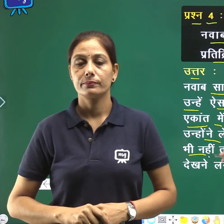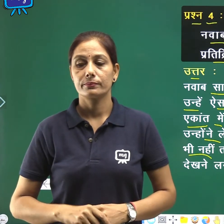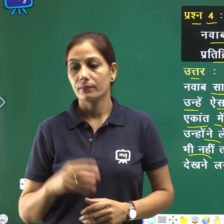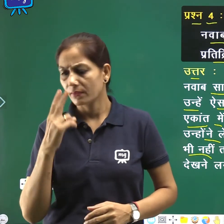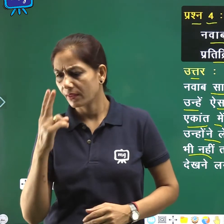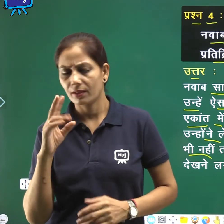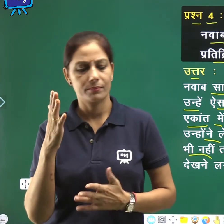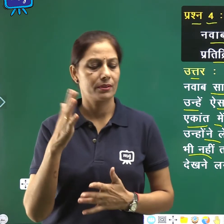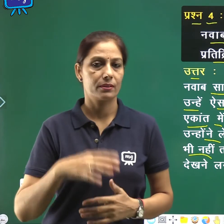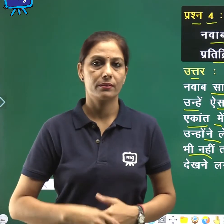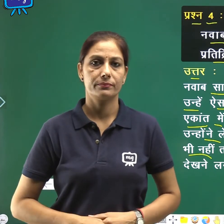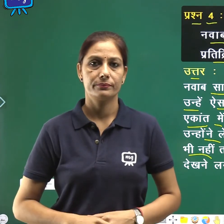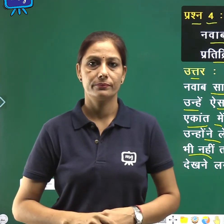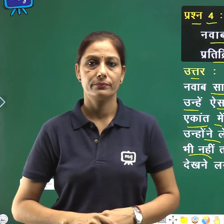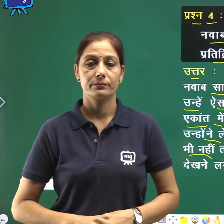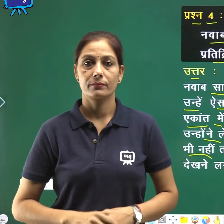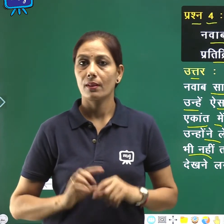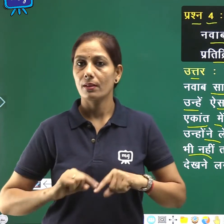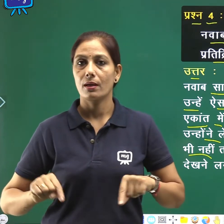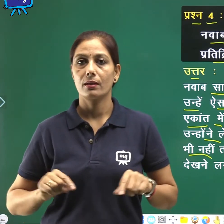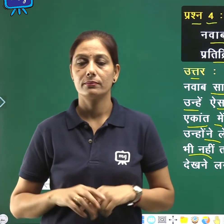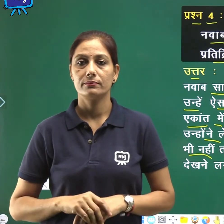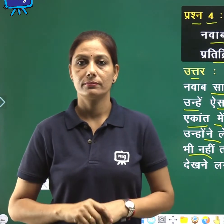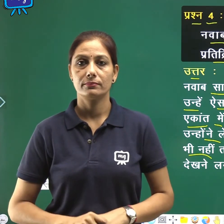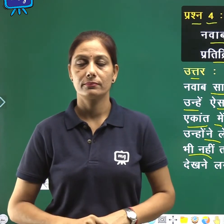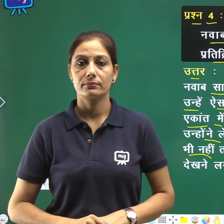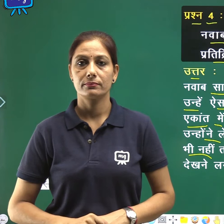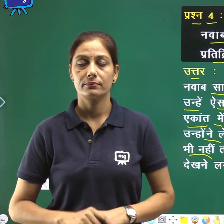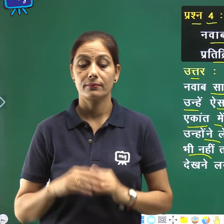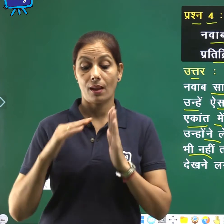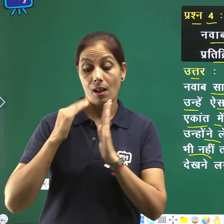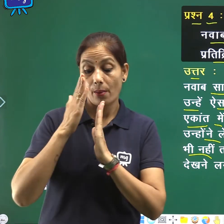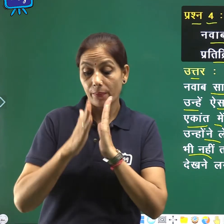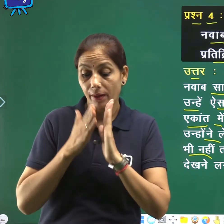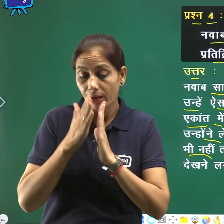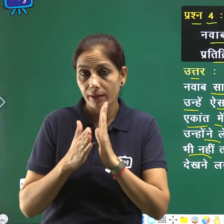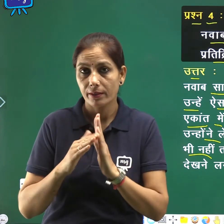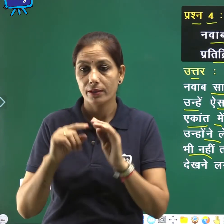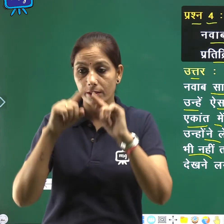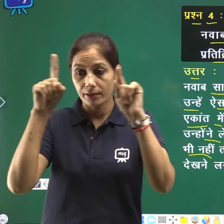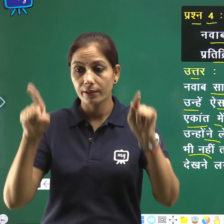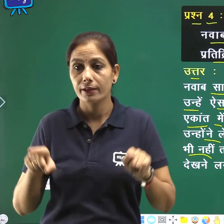देखा भी नहीं तथा ट्रेन की खिड़की से